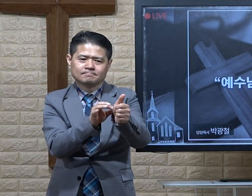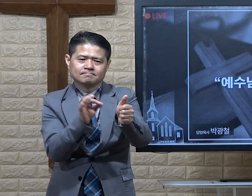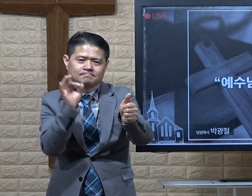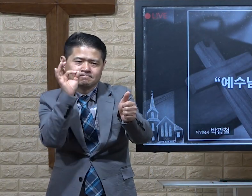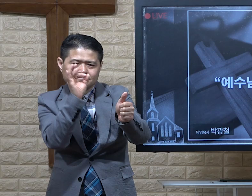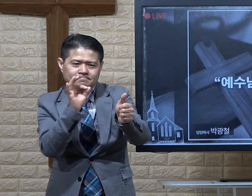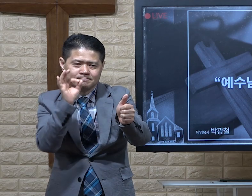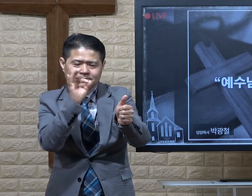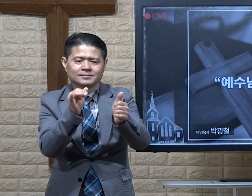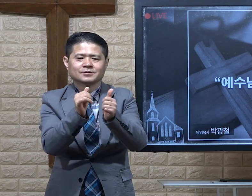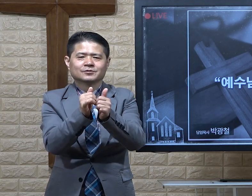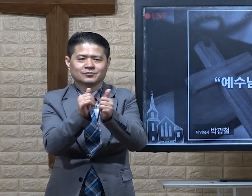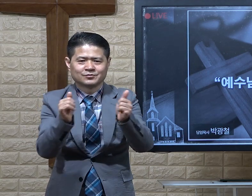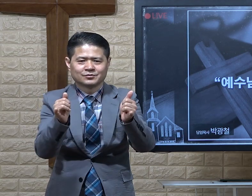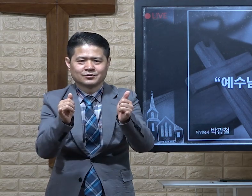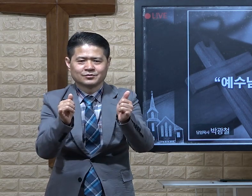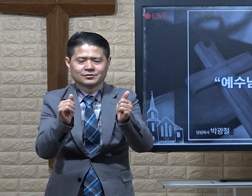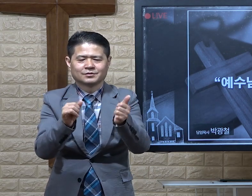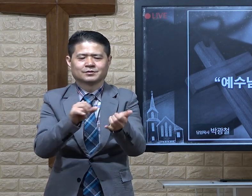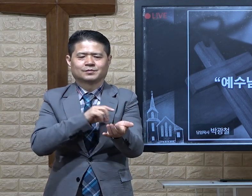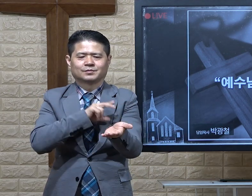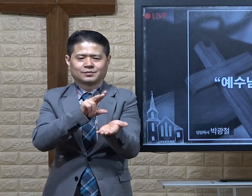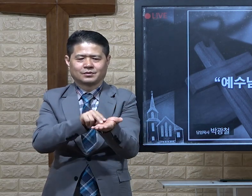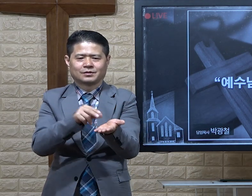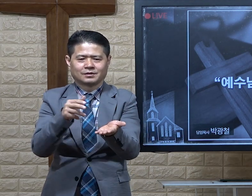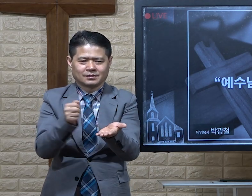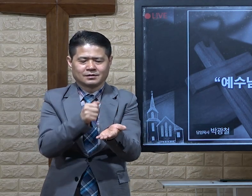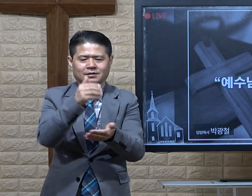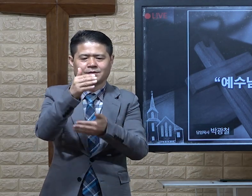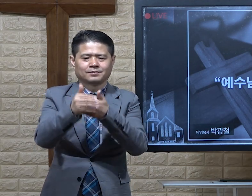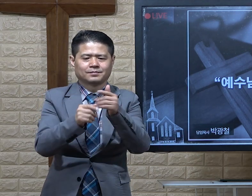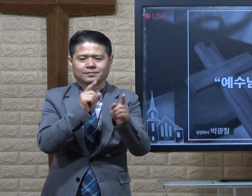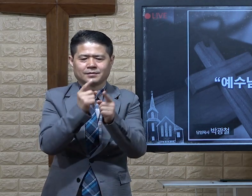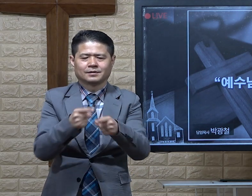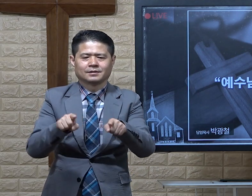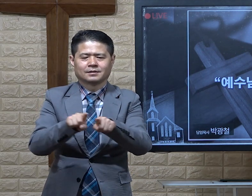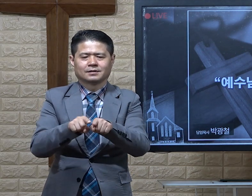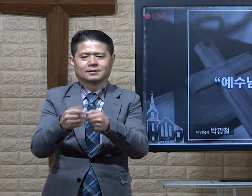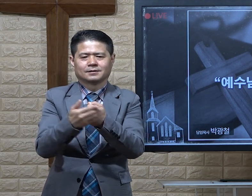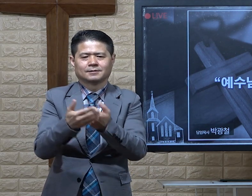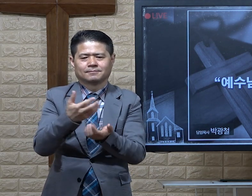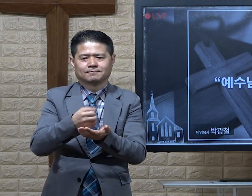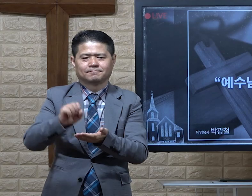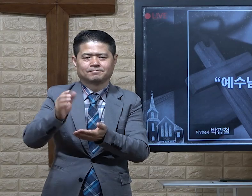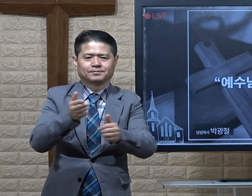예수님을 찾는 사람은 이라는 말씀으로 하나님의 은혜 받으시길 바랍니다.